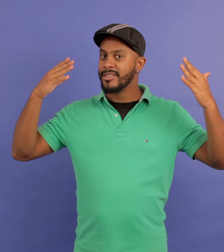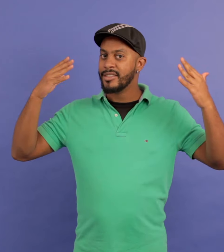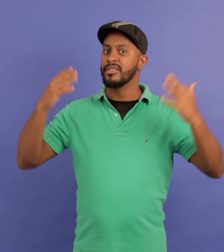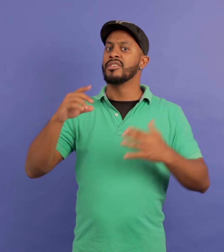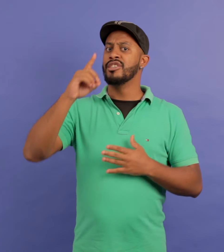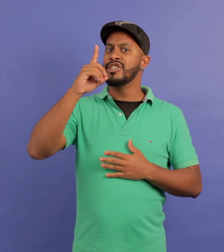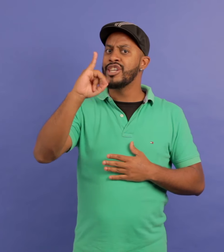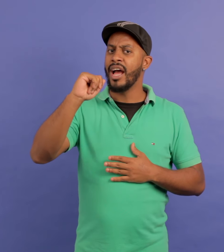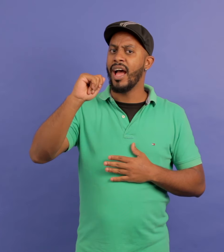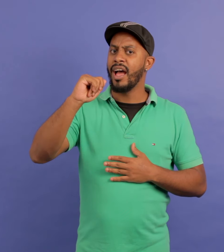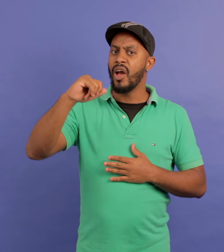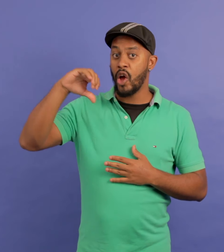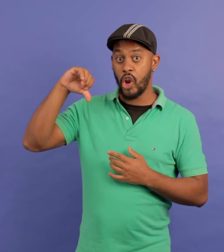De 9 a 11 de dezembro.